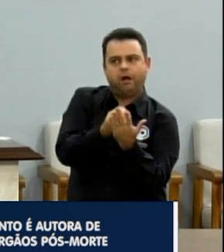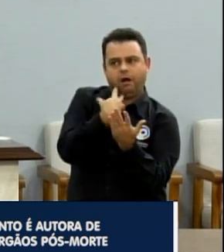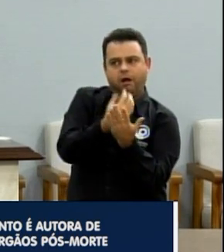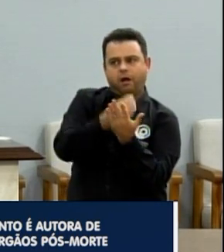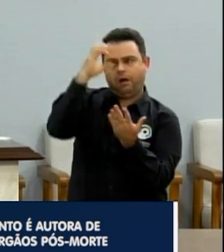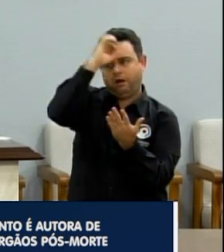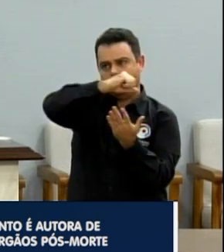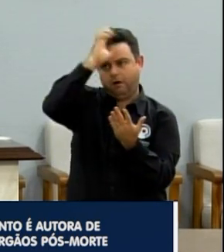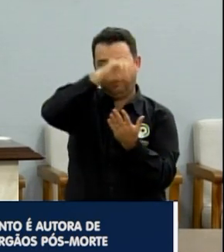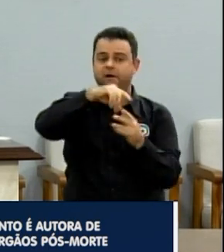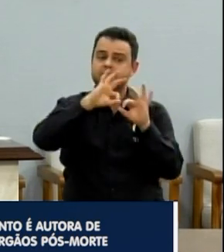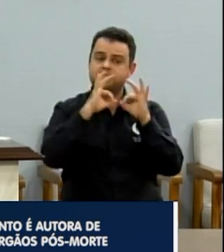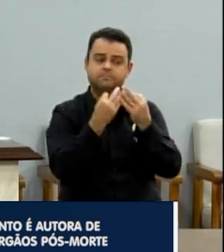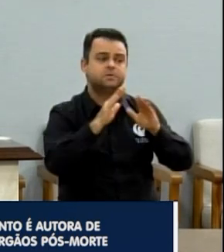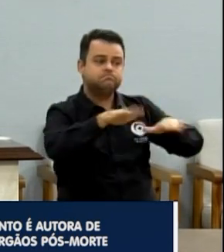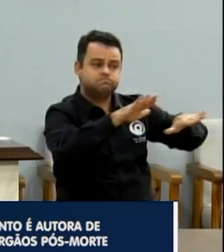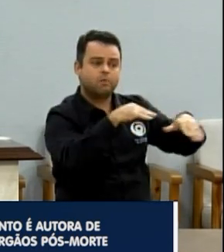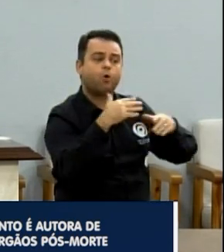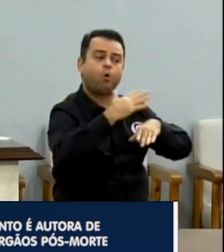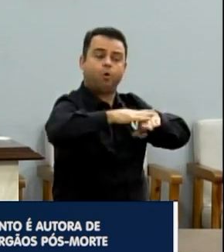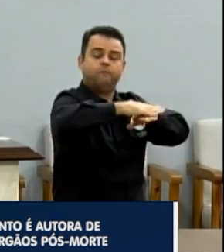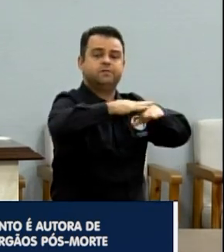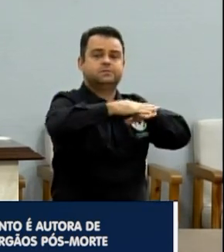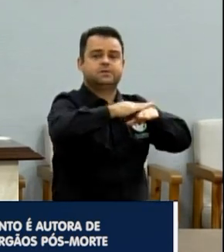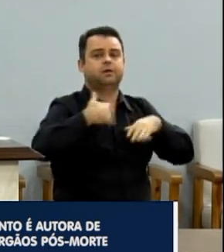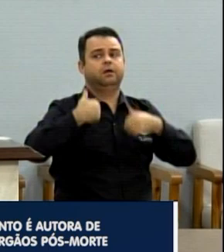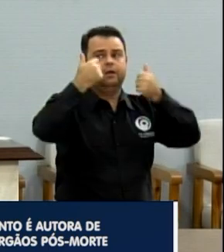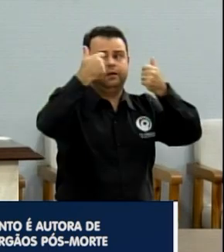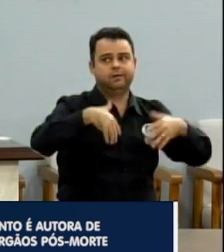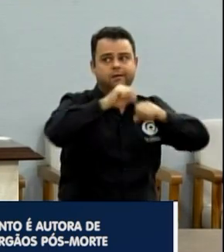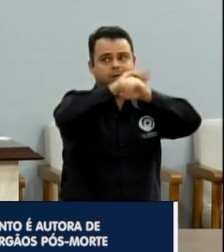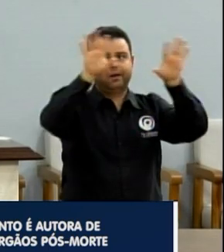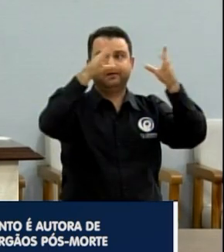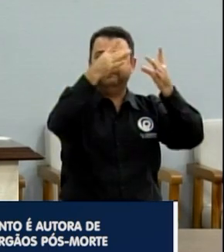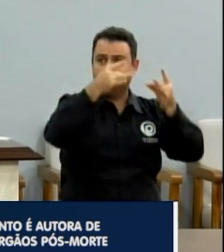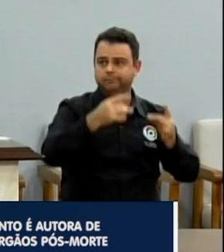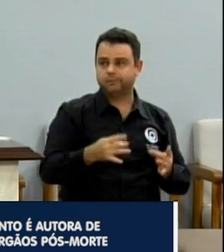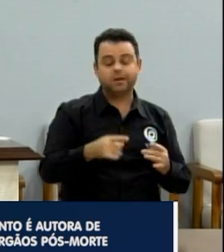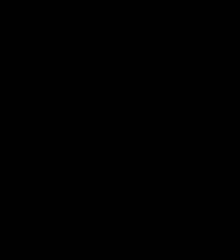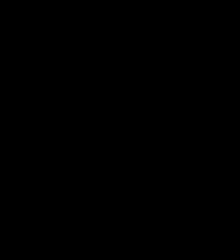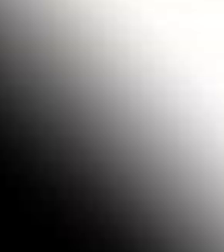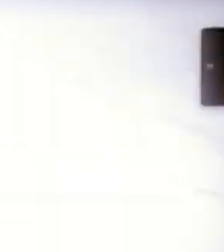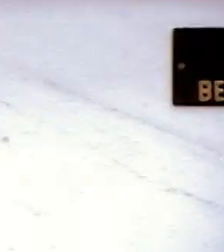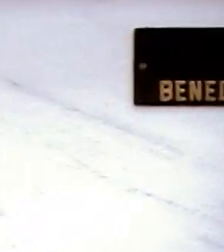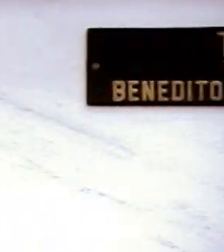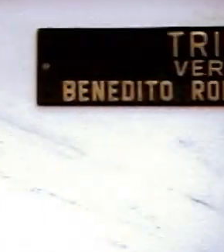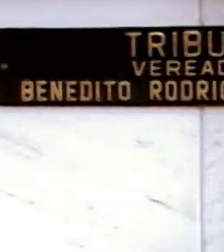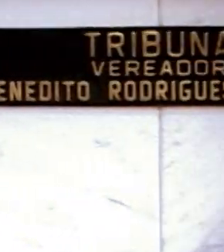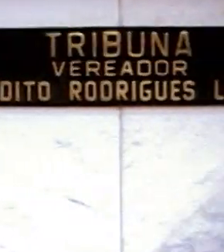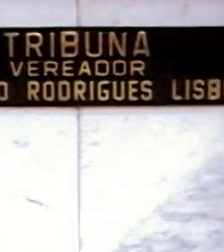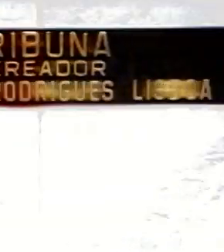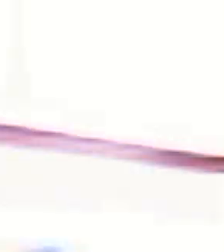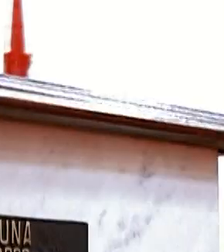familiares já é um grande passo. O esclarecimento já é um grande passo.